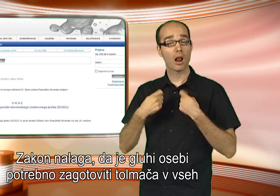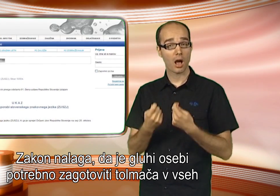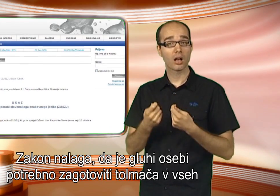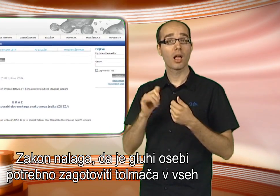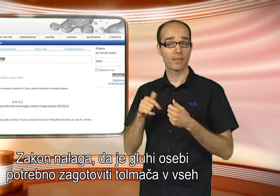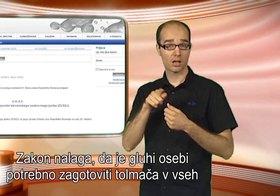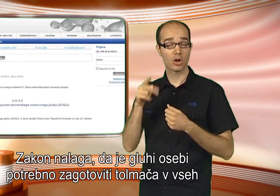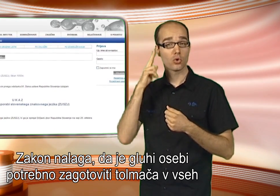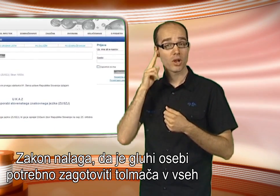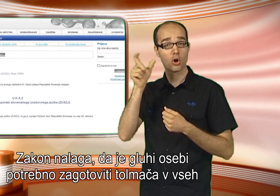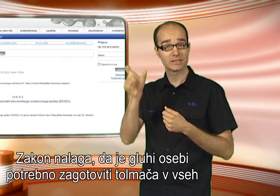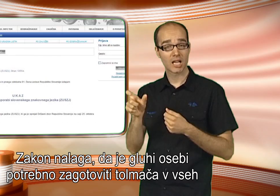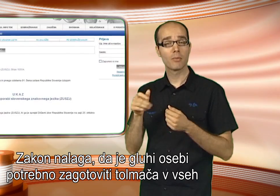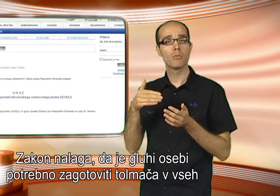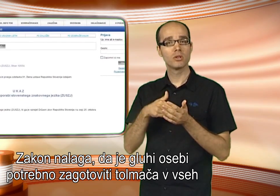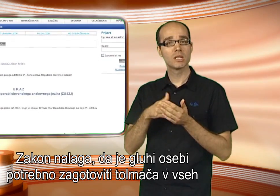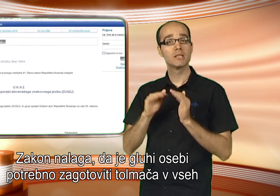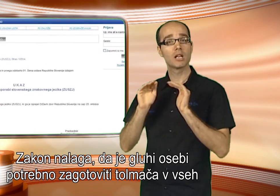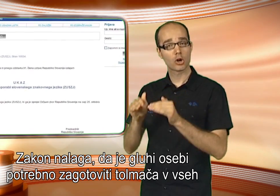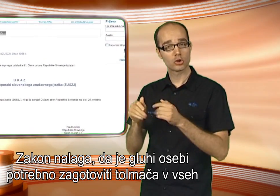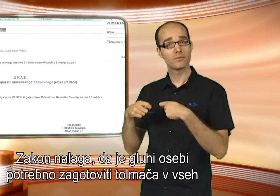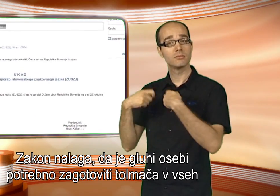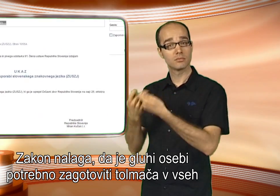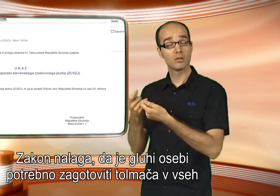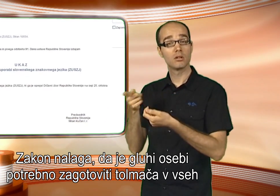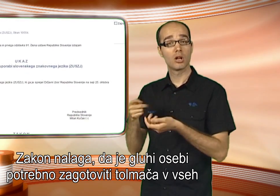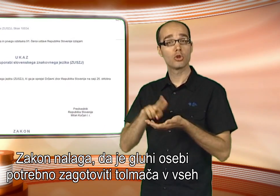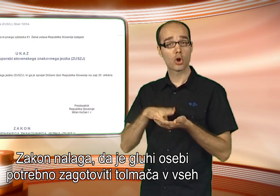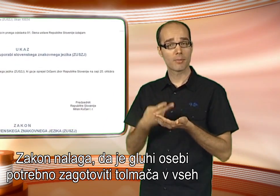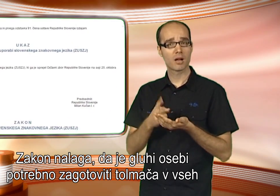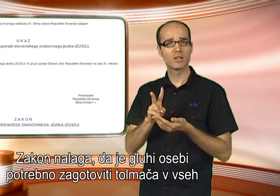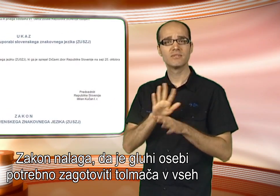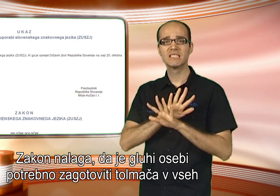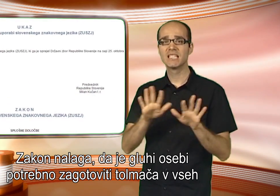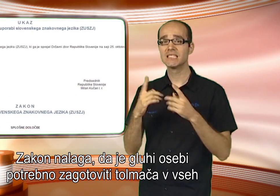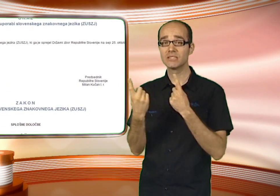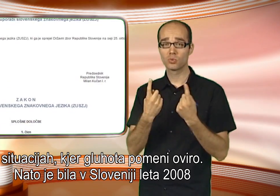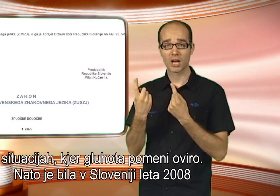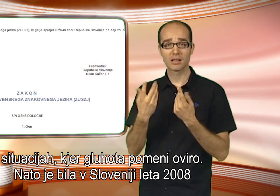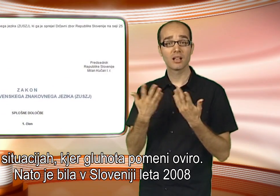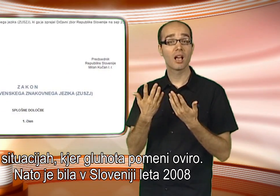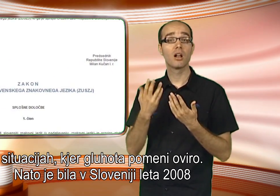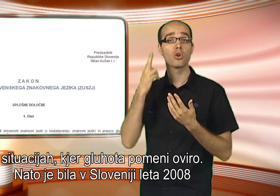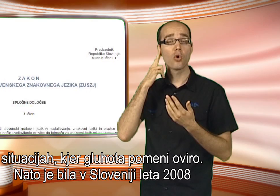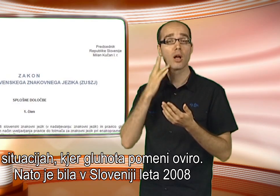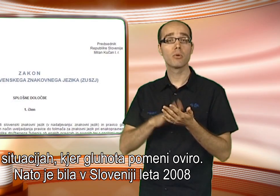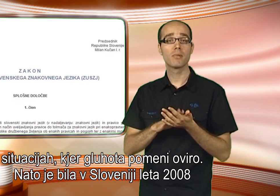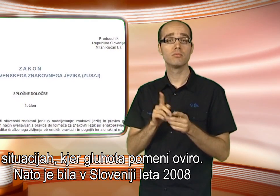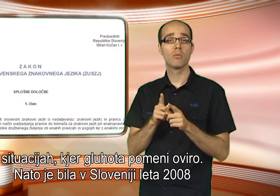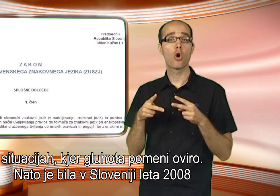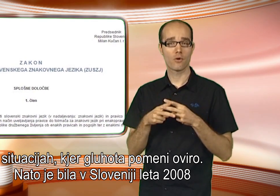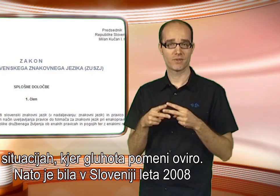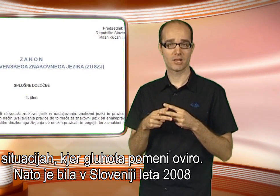Zakon nalaga, da je gluhi osebi potrebno zagotoviti tolmača v vseh situacijah, kjer gluhota pomeni oviro.